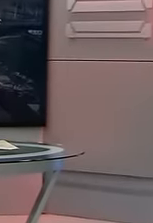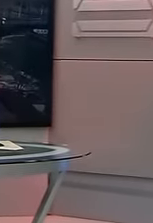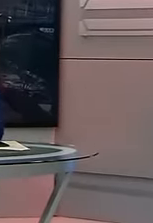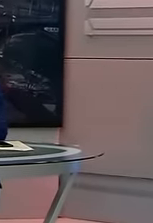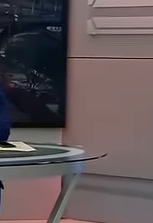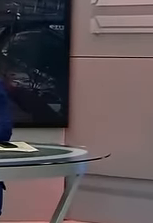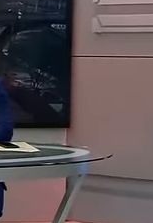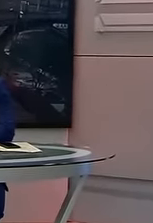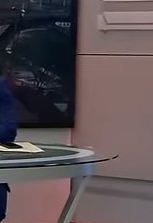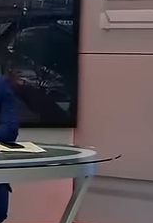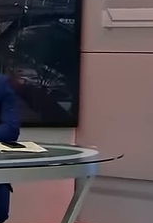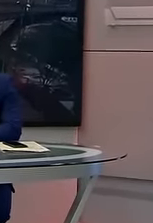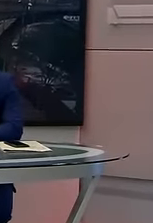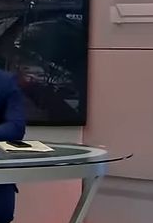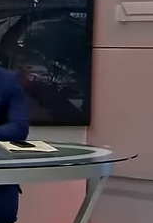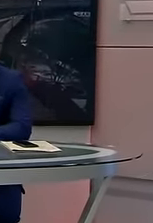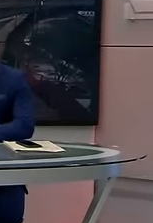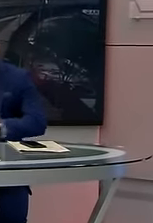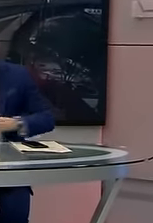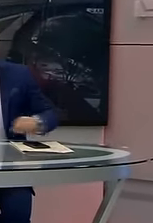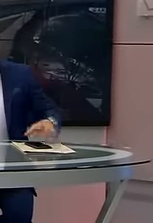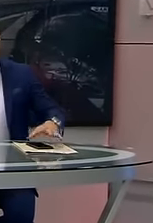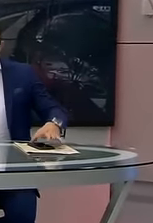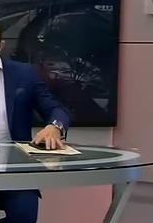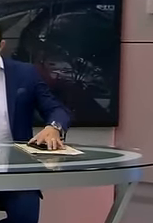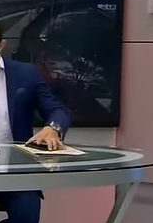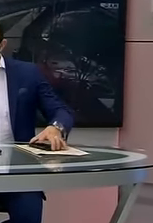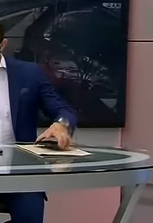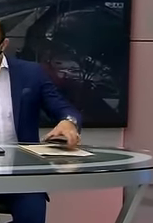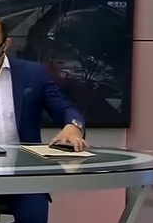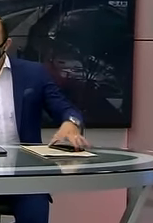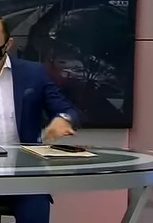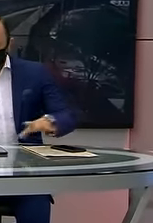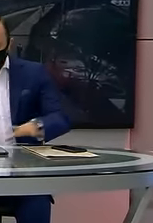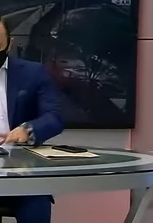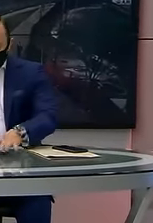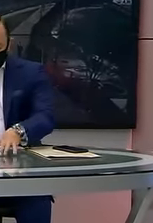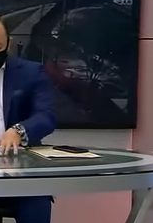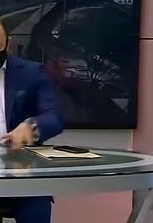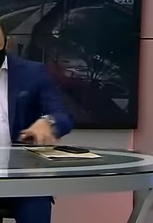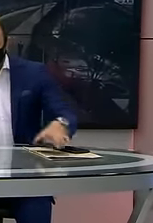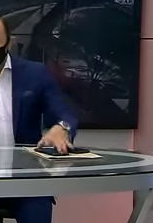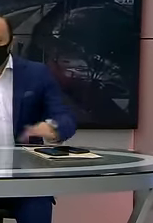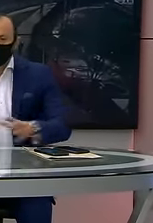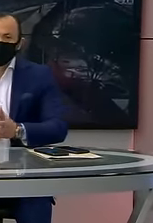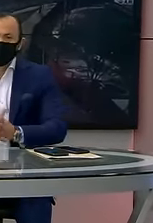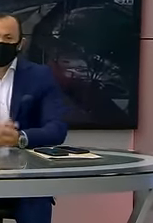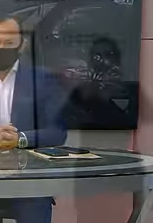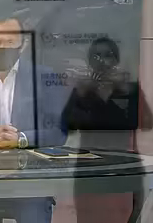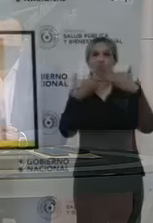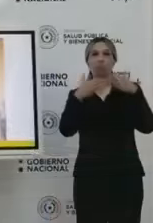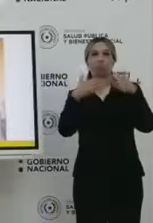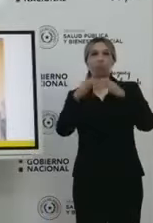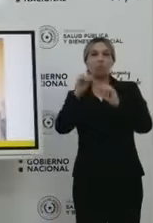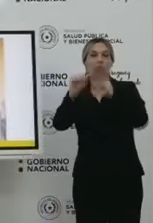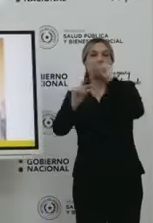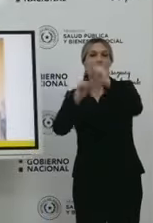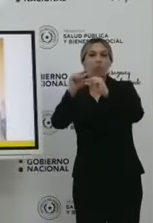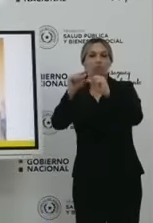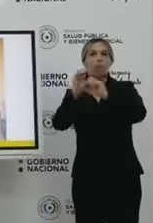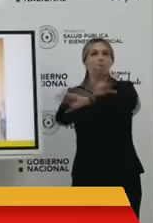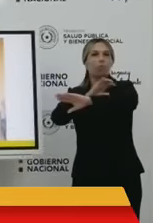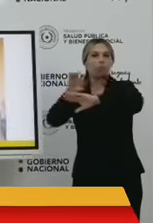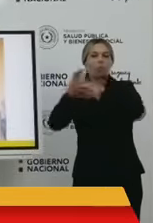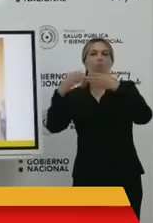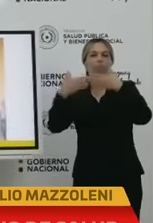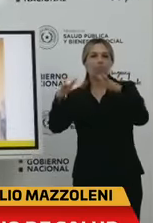17:02. ¿Cómo estamos, Aníbal? Hola, Silvio. Buenas tardes. Un saludo a la audiencia. Bueno, ya establecemos el contacto para compartir la conferencia de prensa del ministro de